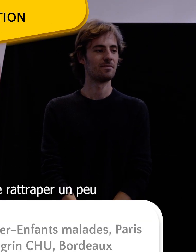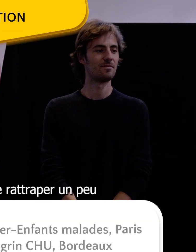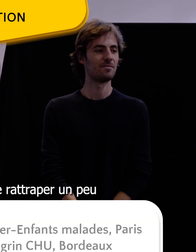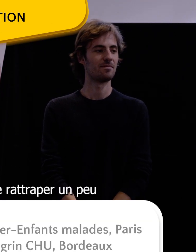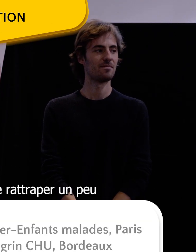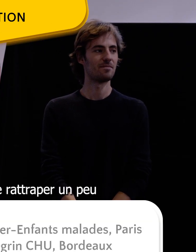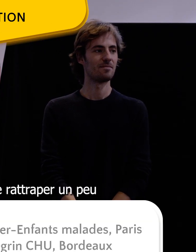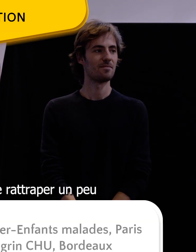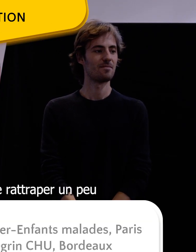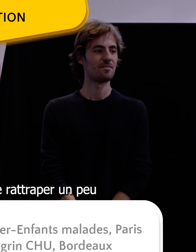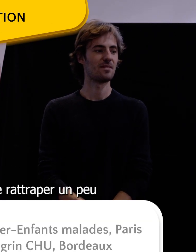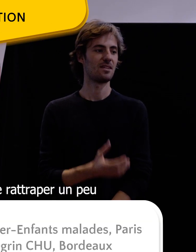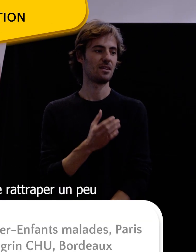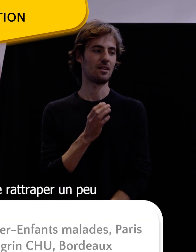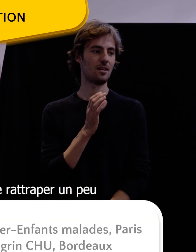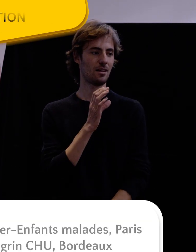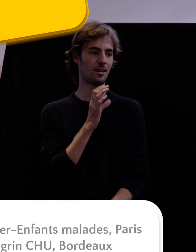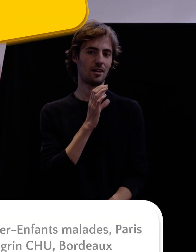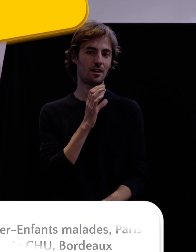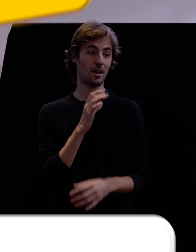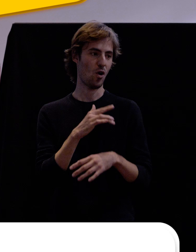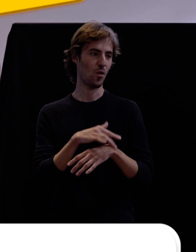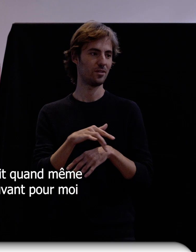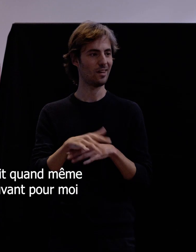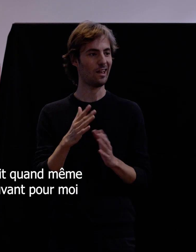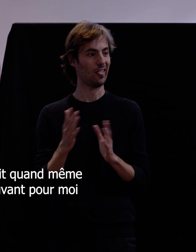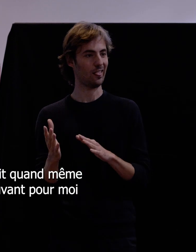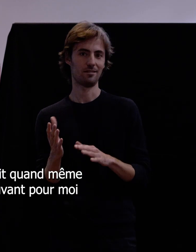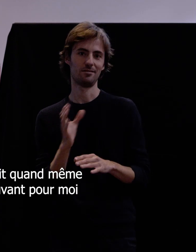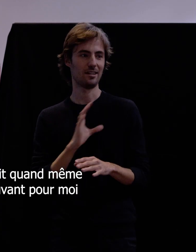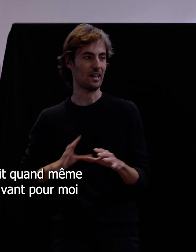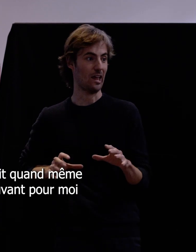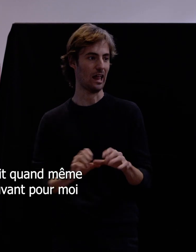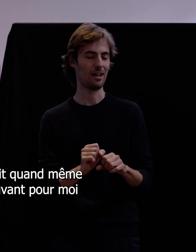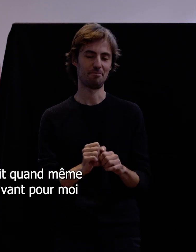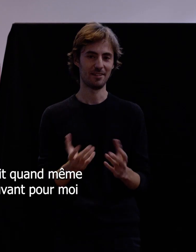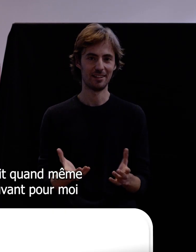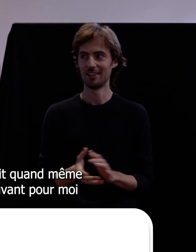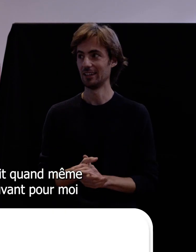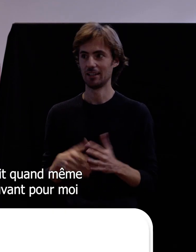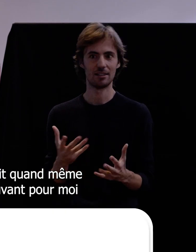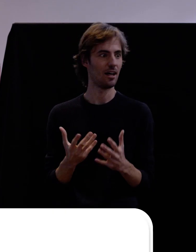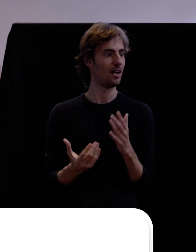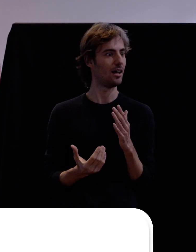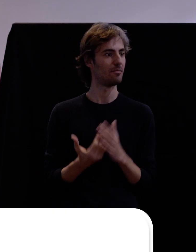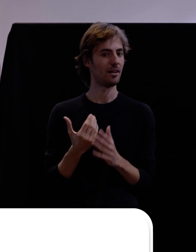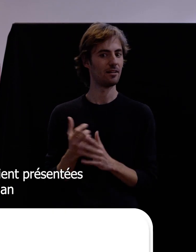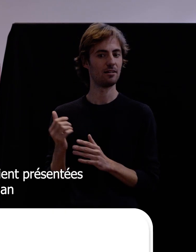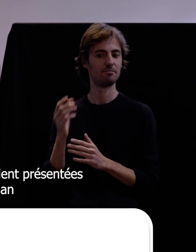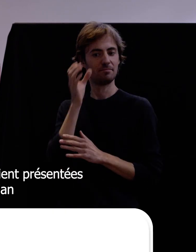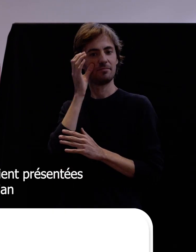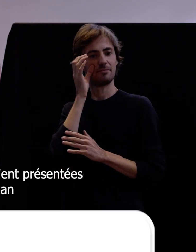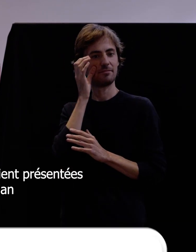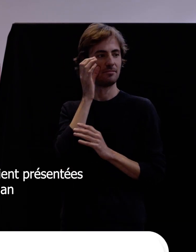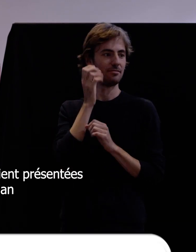Voilà, on va essayer de rattraper un petit peu le temps, mais c'était quand même extrêmement émouvant pour moi que